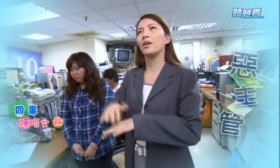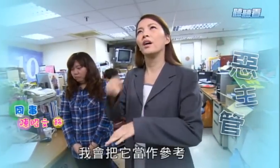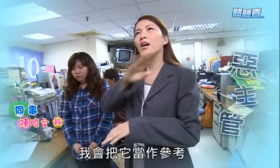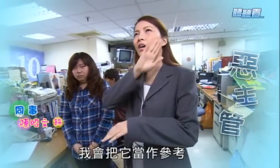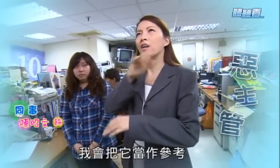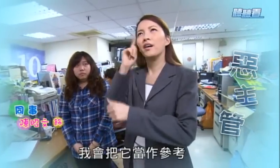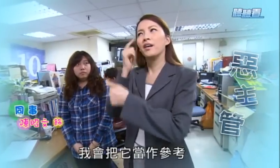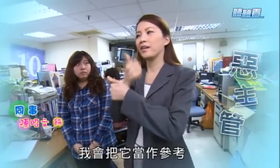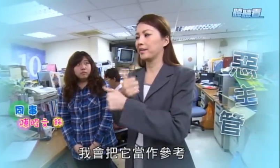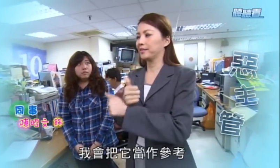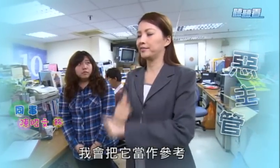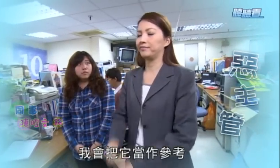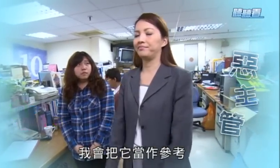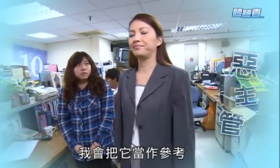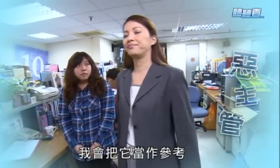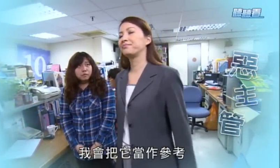我会把它当作参考。